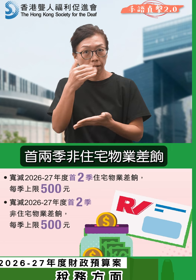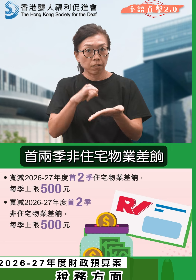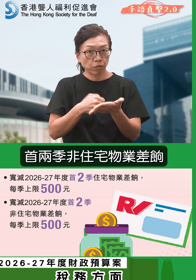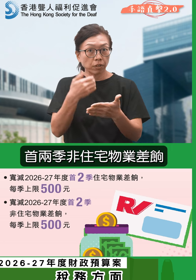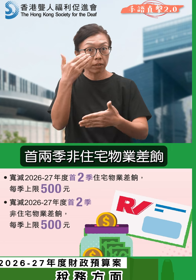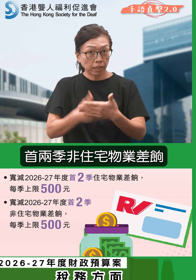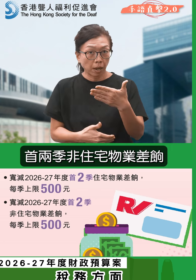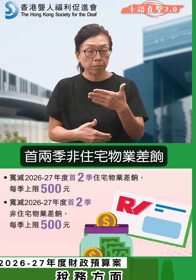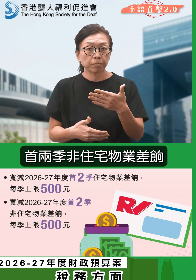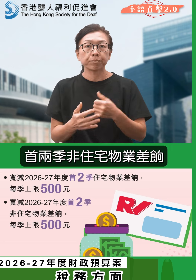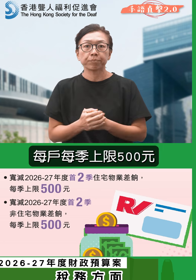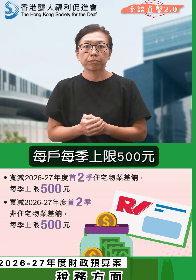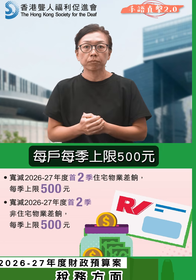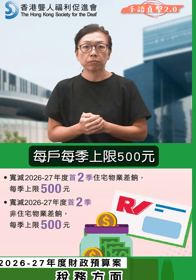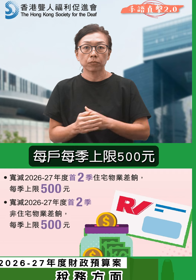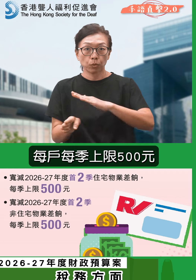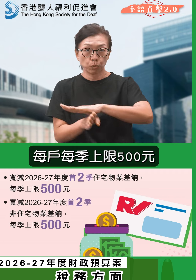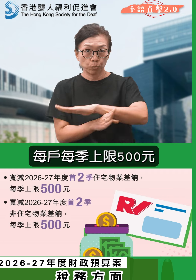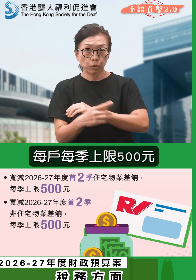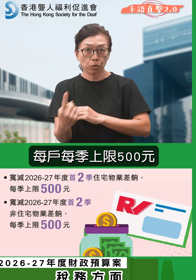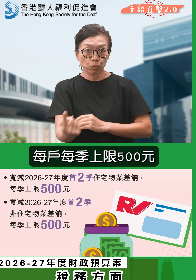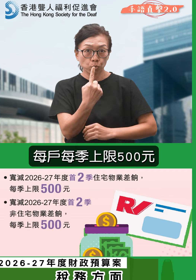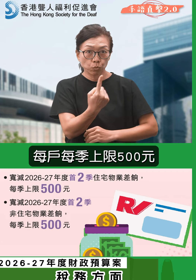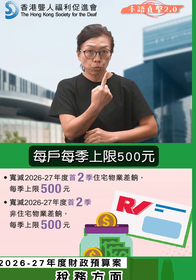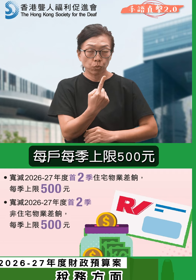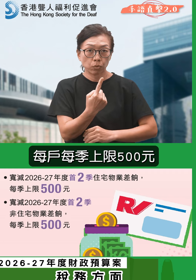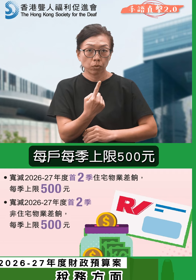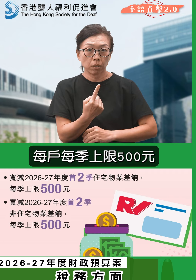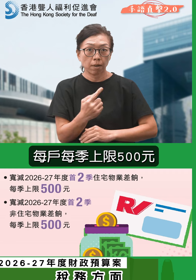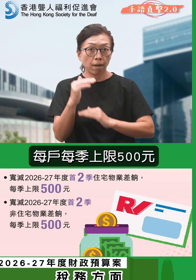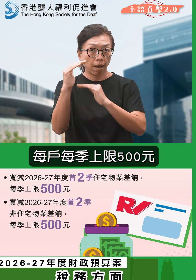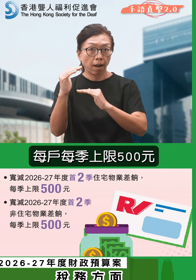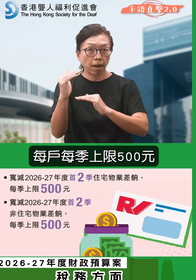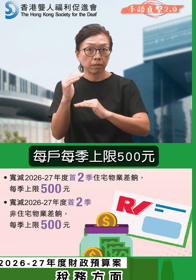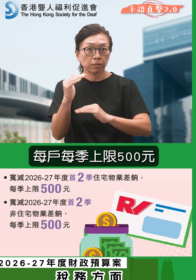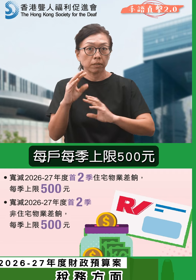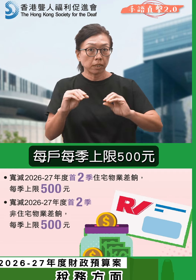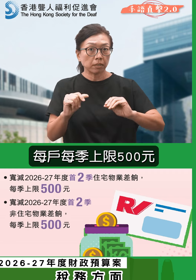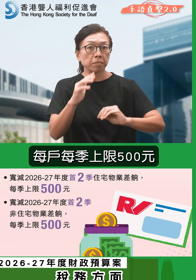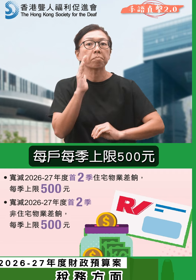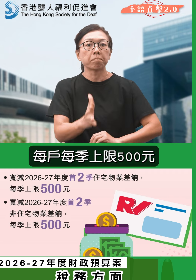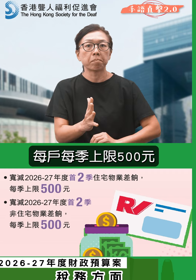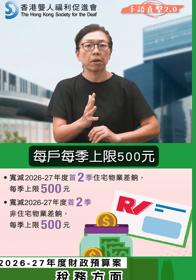餉，每戶上限500元。